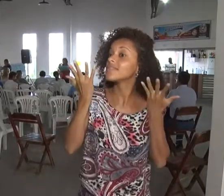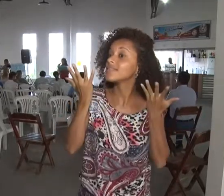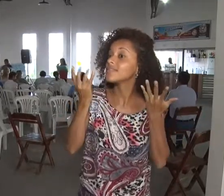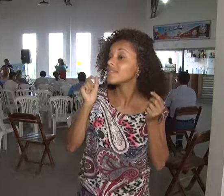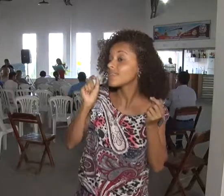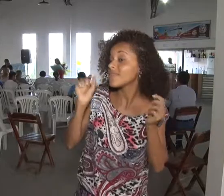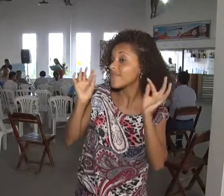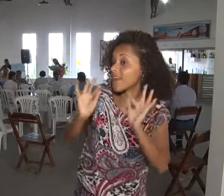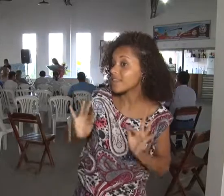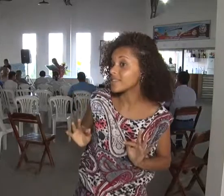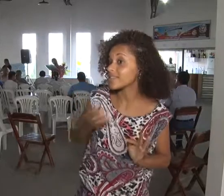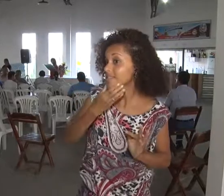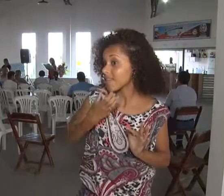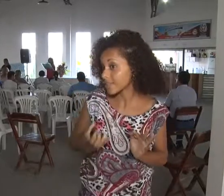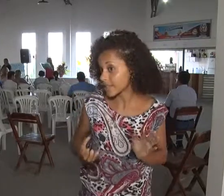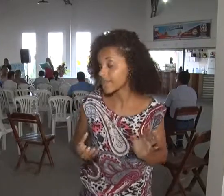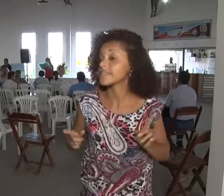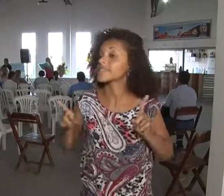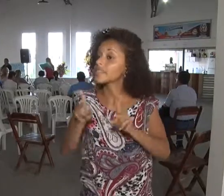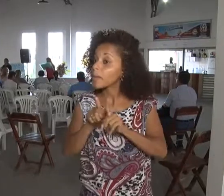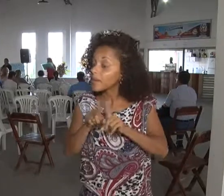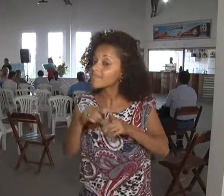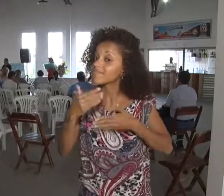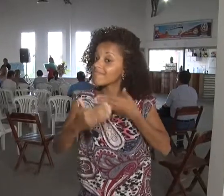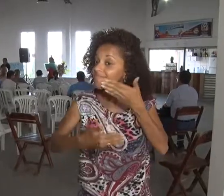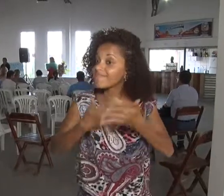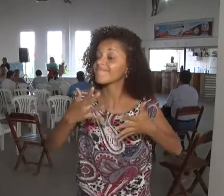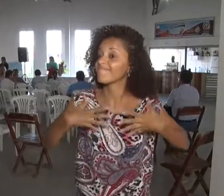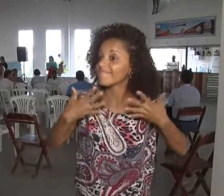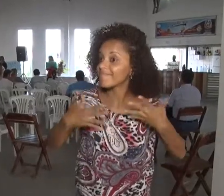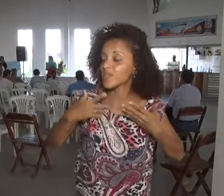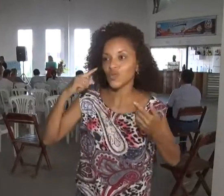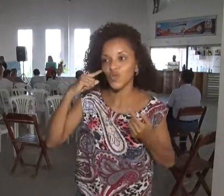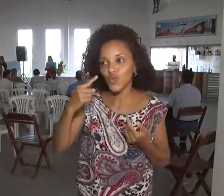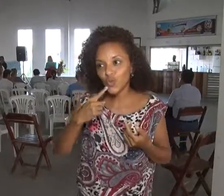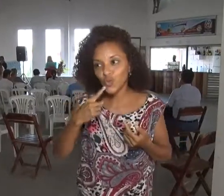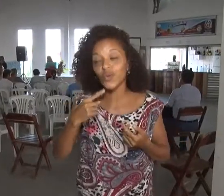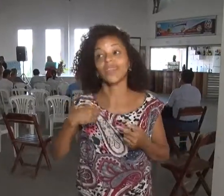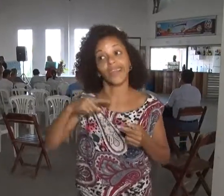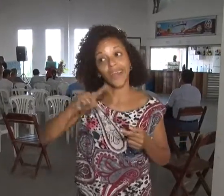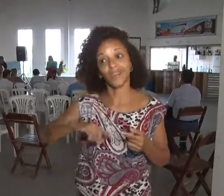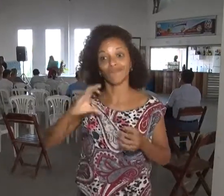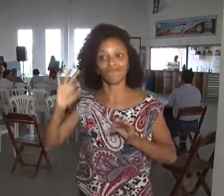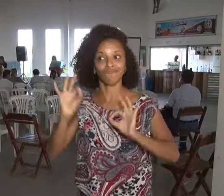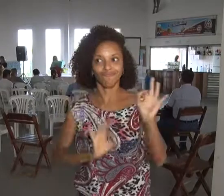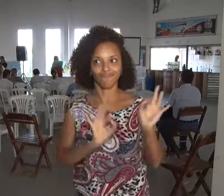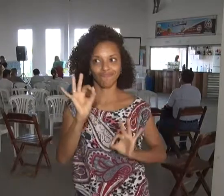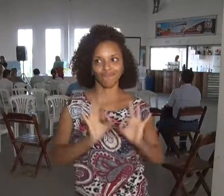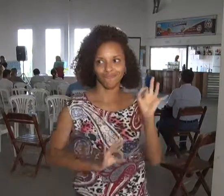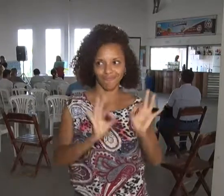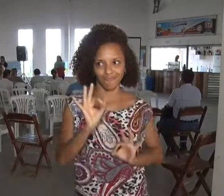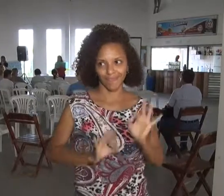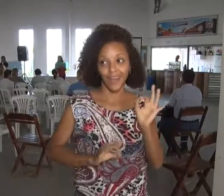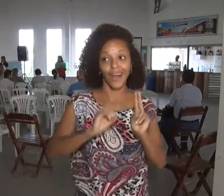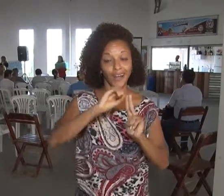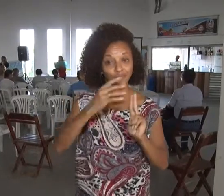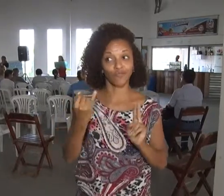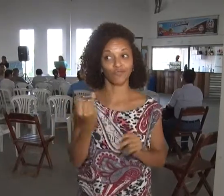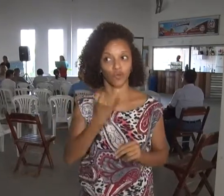participativos, na cidadania, participar de coisas iguais aos ouvintes. Então, o surdo realmente necessita